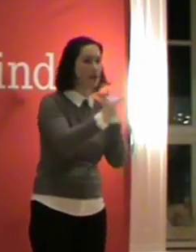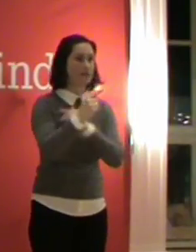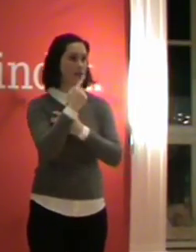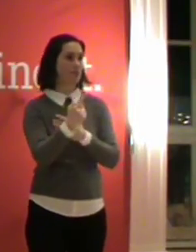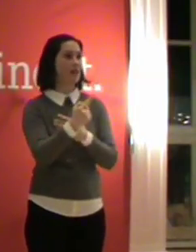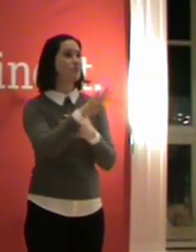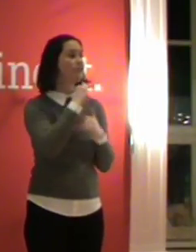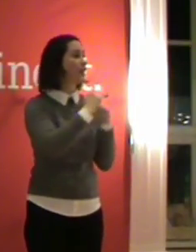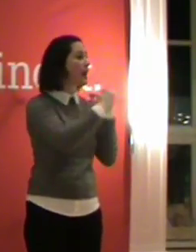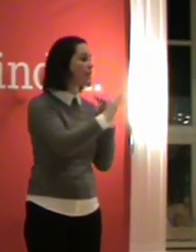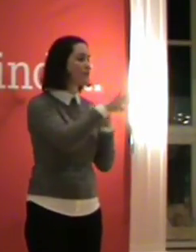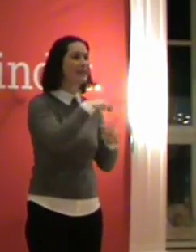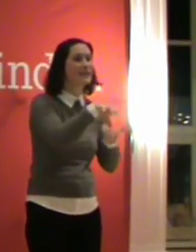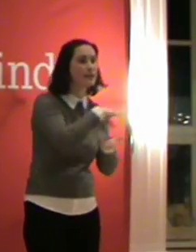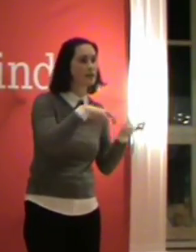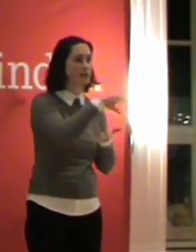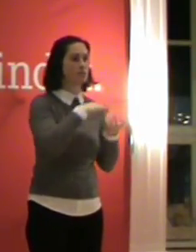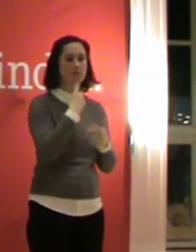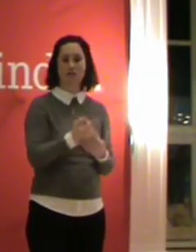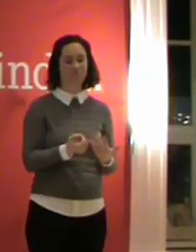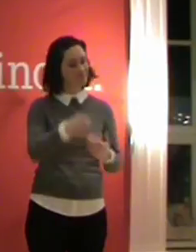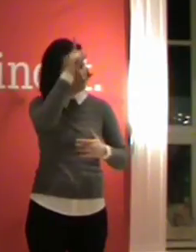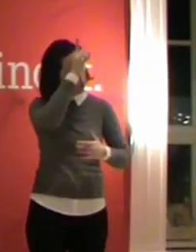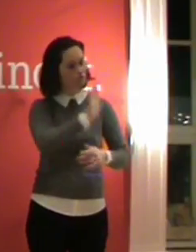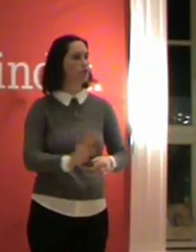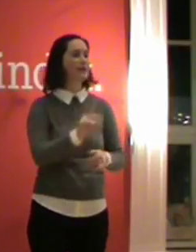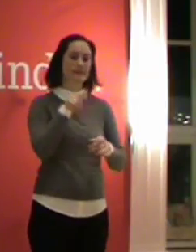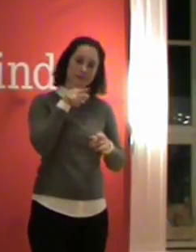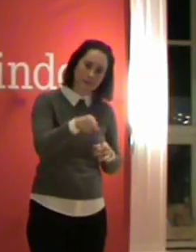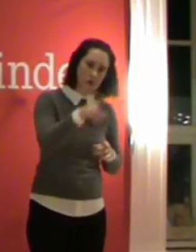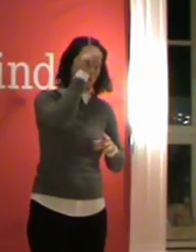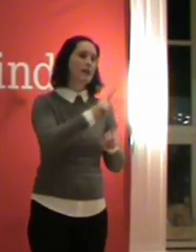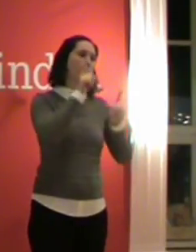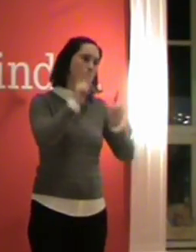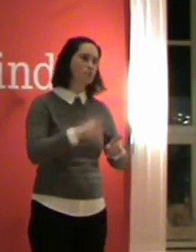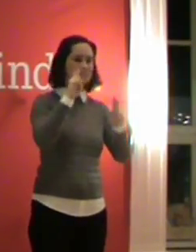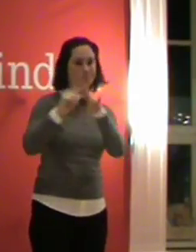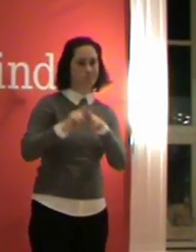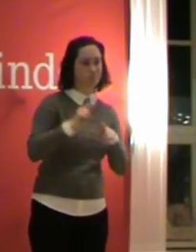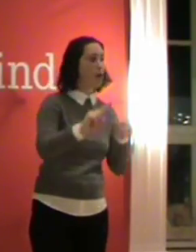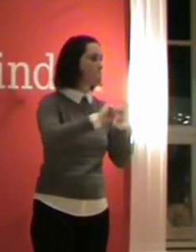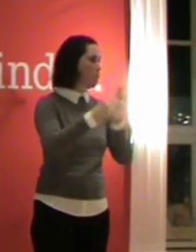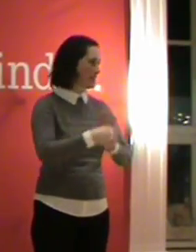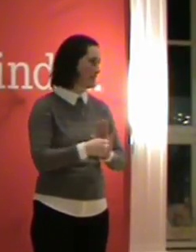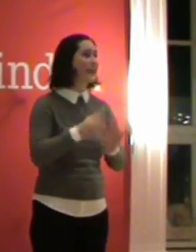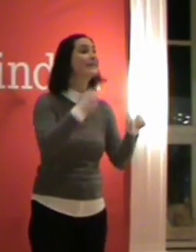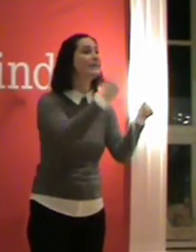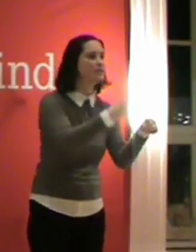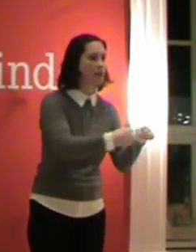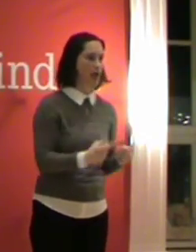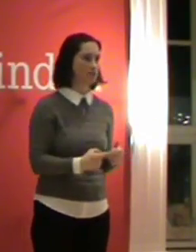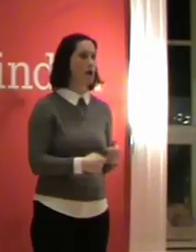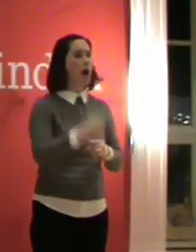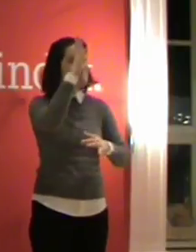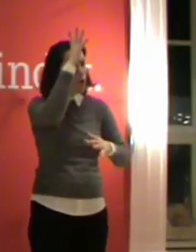in krisenhaften Situationen und sie alle sagen, ihr müsst die Politik in Deutschland korrigieren. Nur dann haben wir in Griechenland, nur dann haben wir